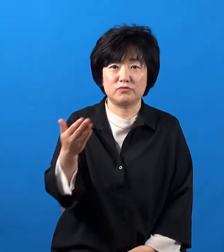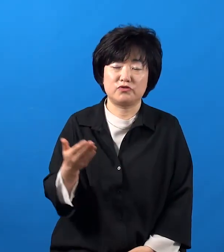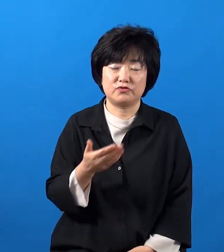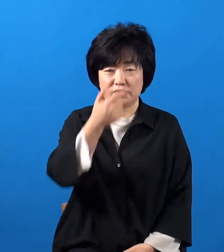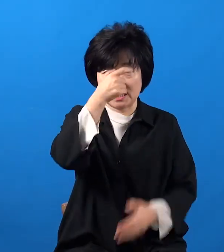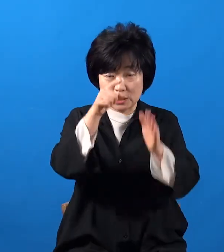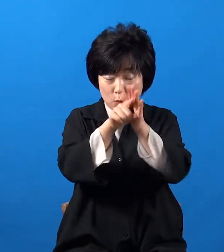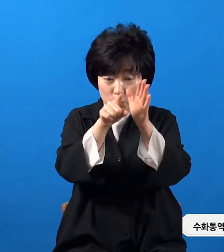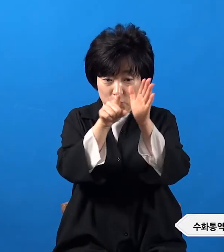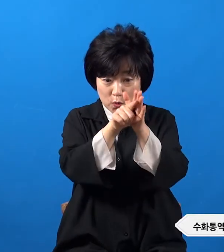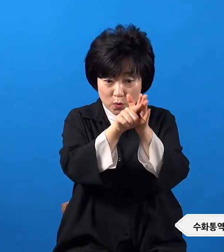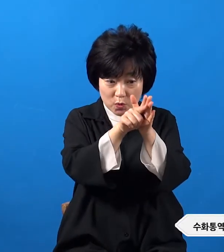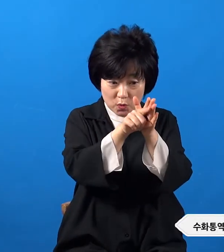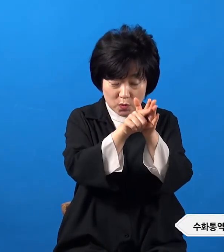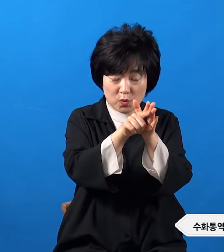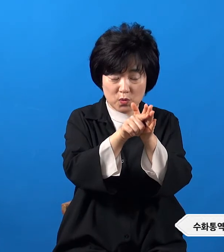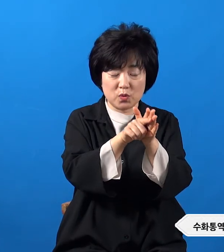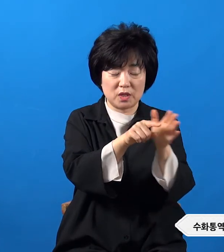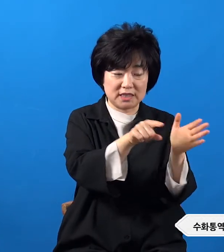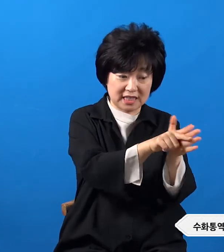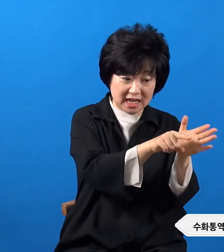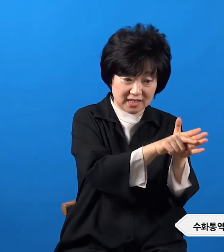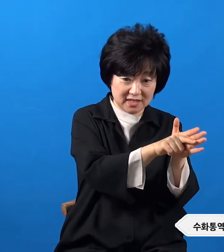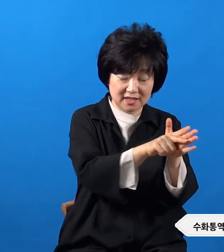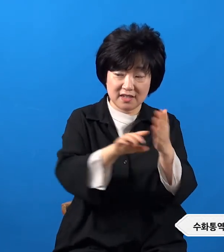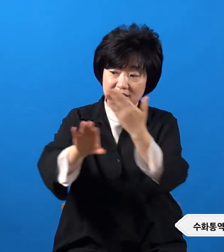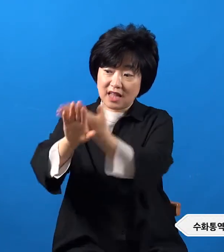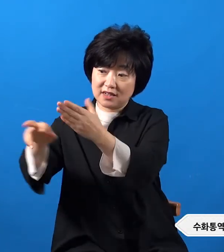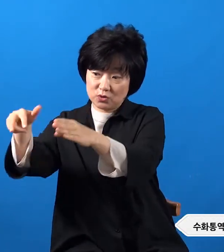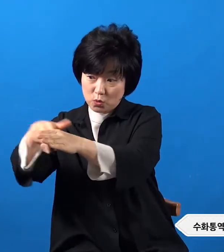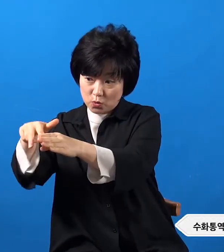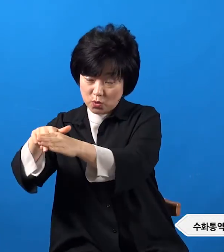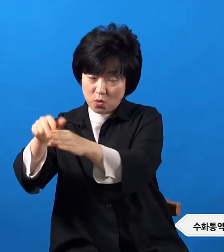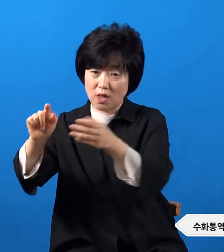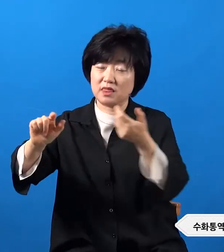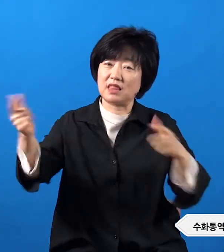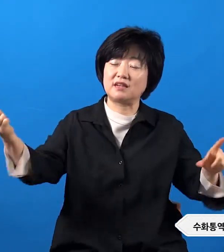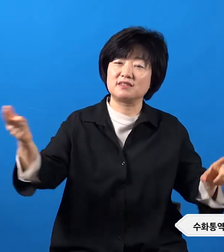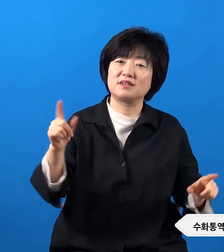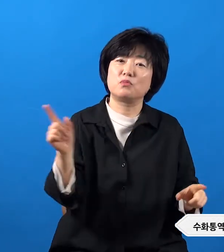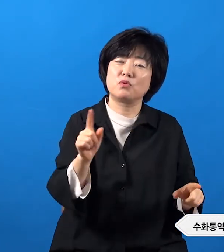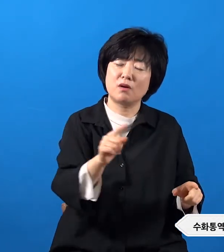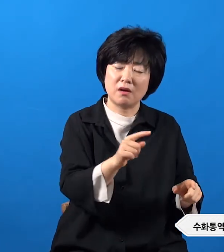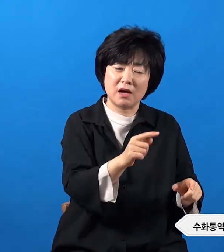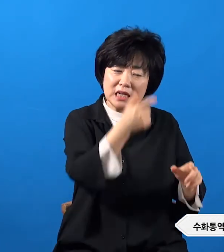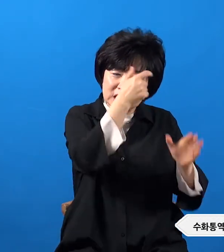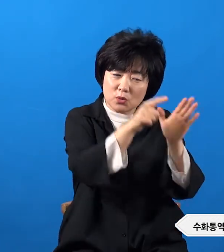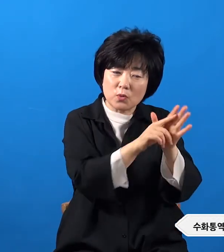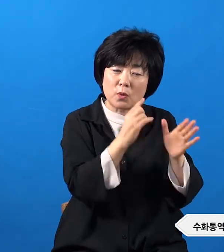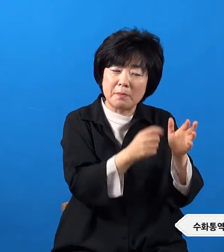여러분, 기독교 신앙이 다른 종교와 구별되는 현저한 독특성이 있다면 뭘까요?